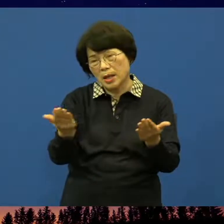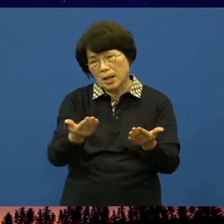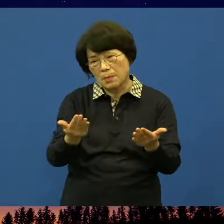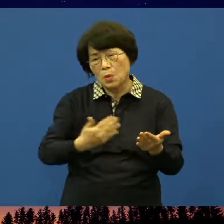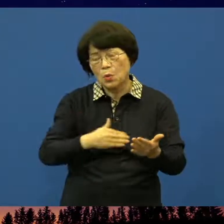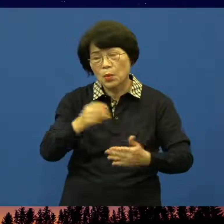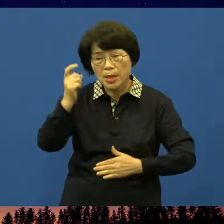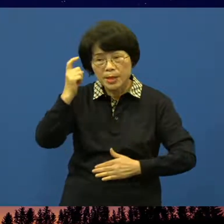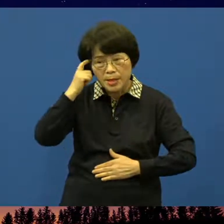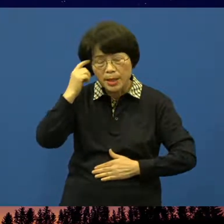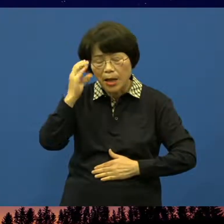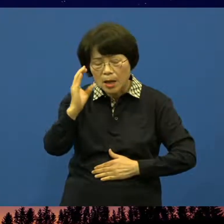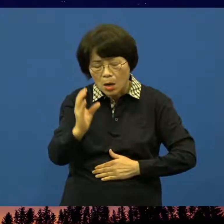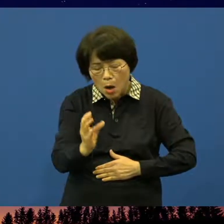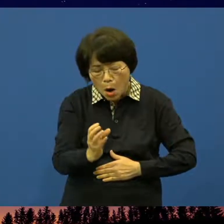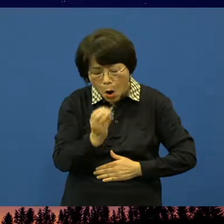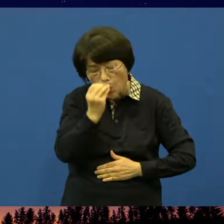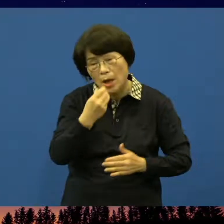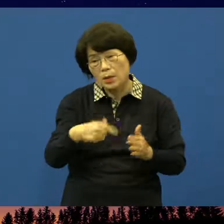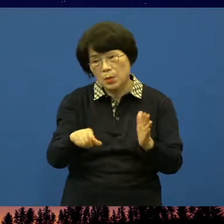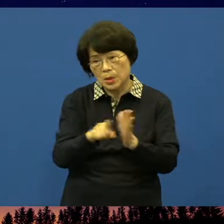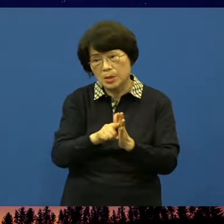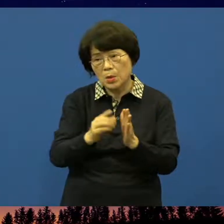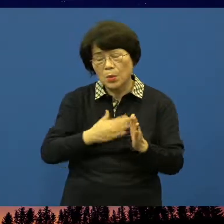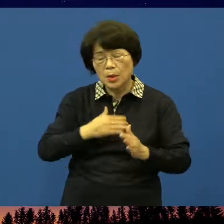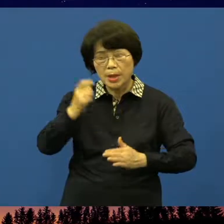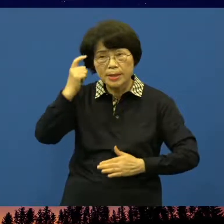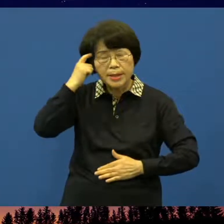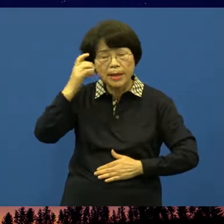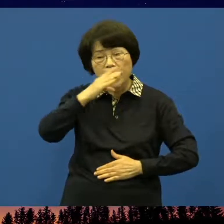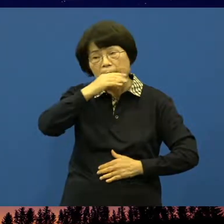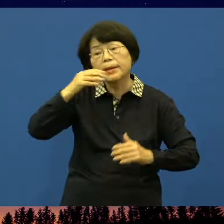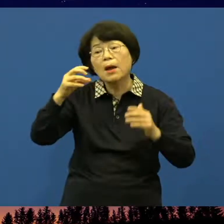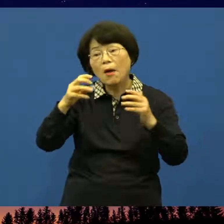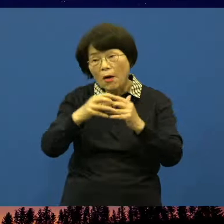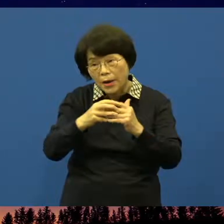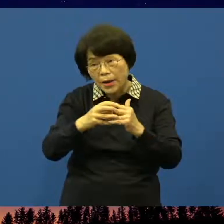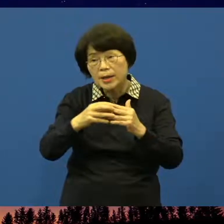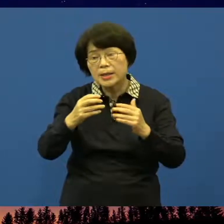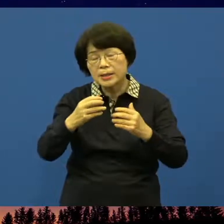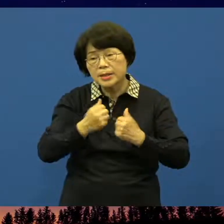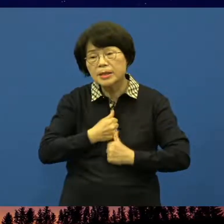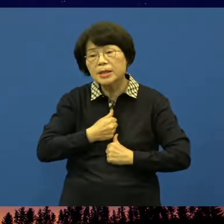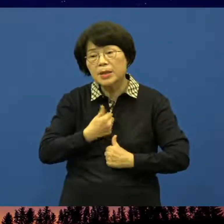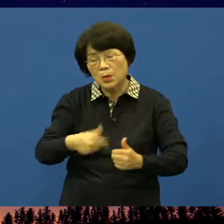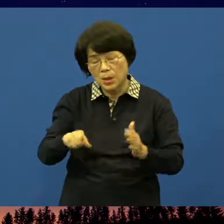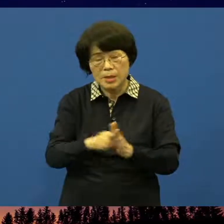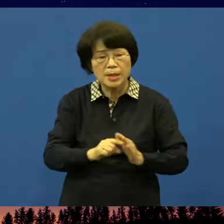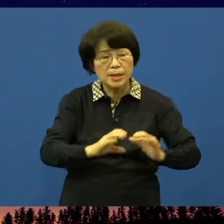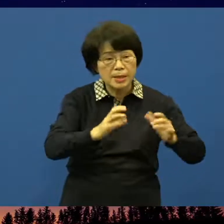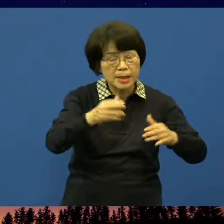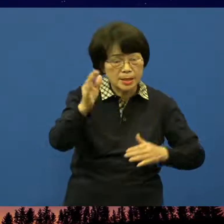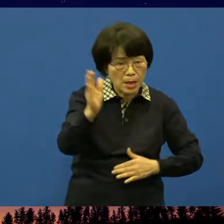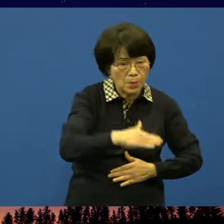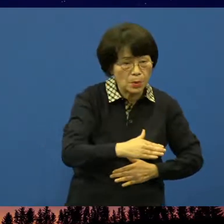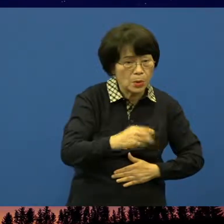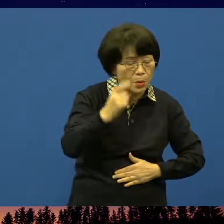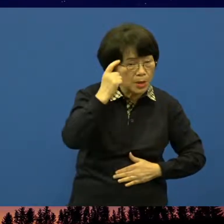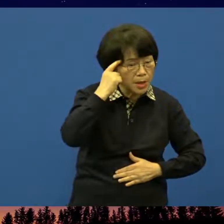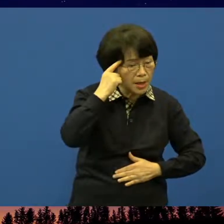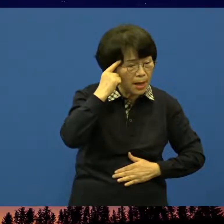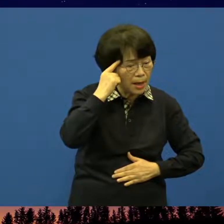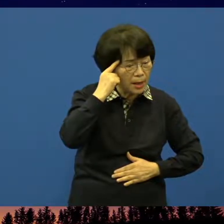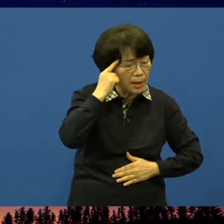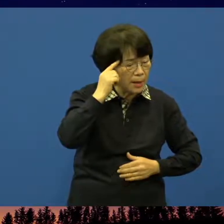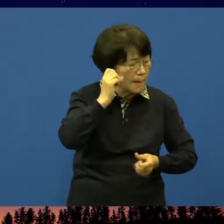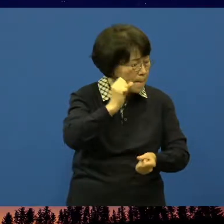우리의 생각이 거룩하도록 말이죠. 우리의 생각이 경건을 유지하기 위해서 이 세상으로부터 우리의 생각이 오염되지